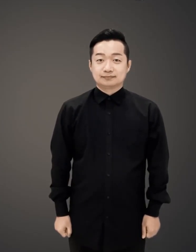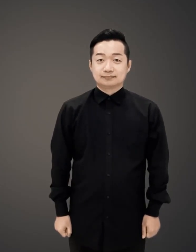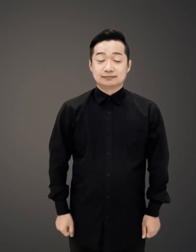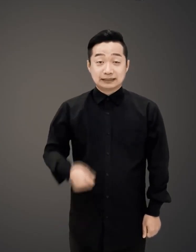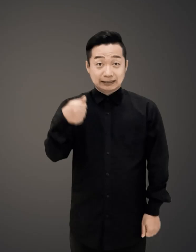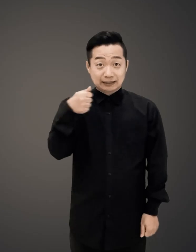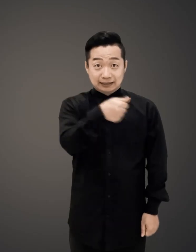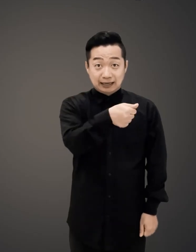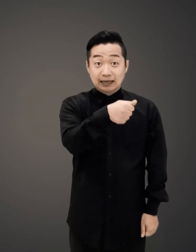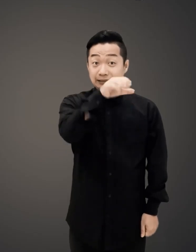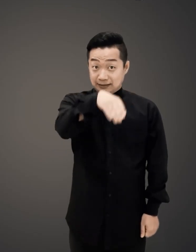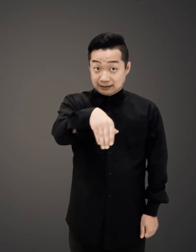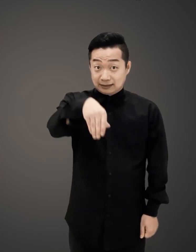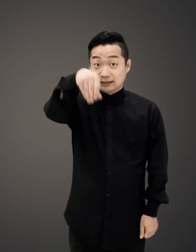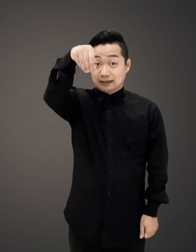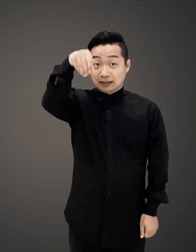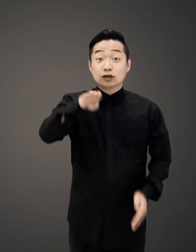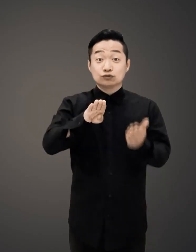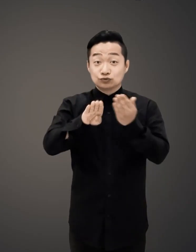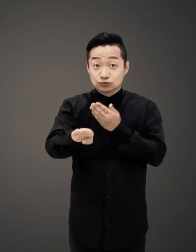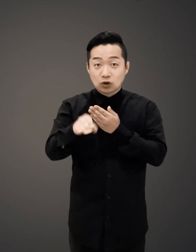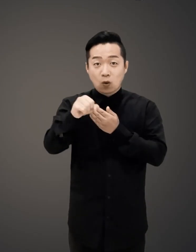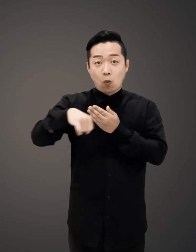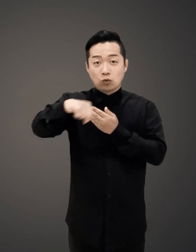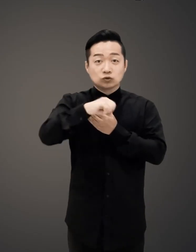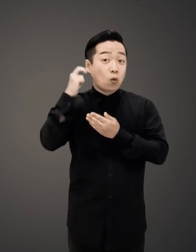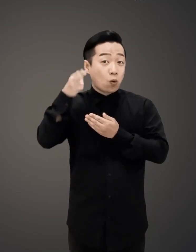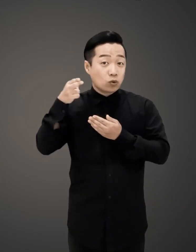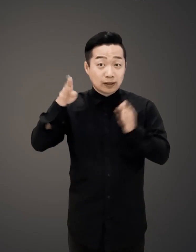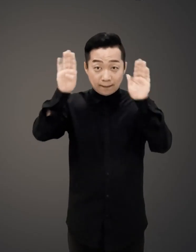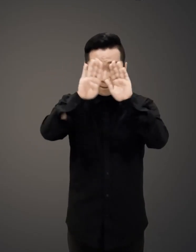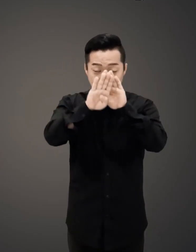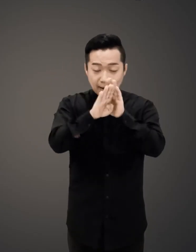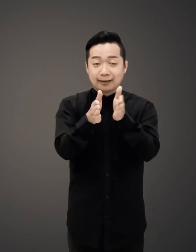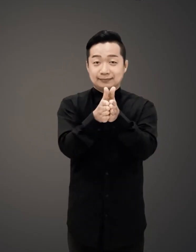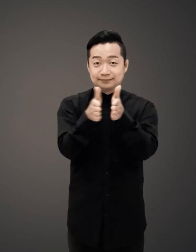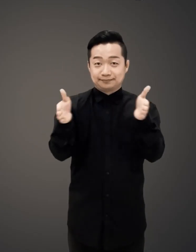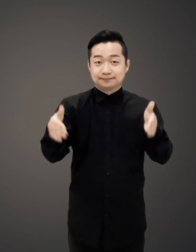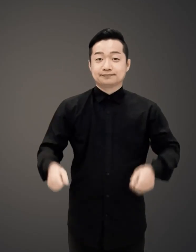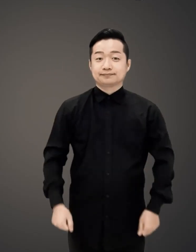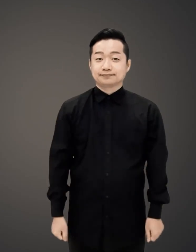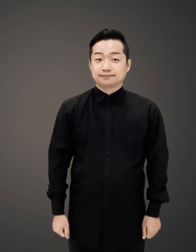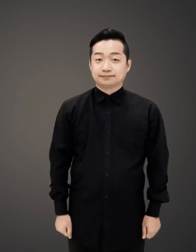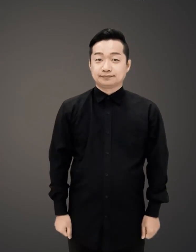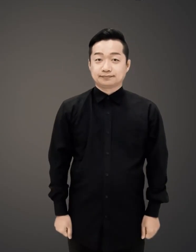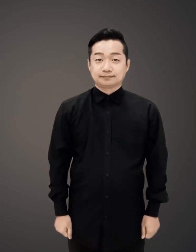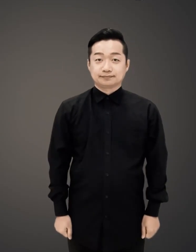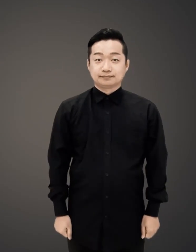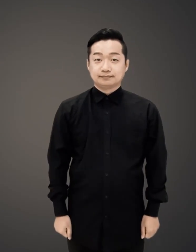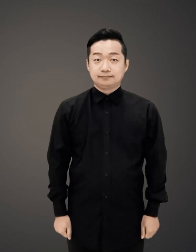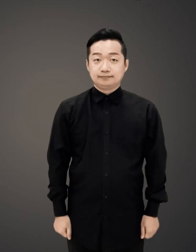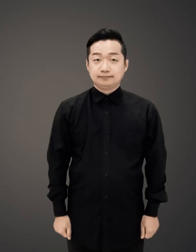딸까. 불이 꺼지자 곤충 호텔의 긴 밤이 시작되었어요.